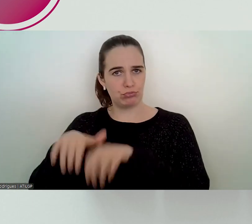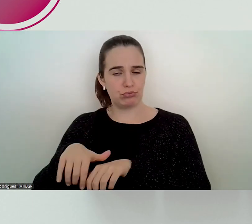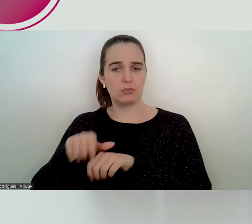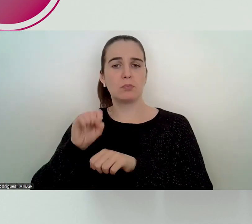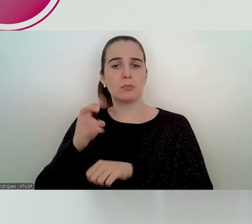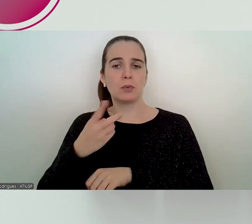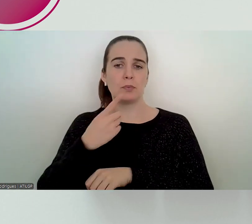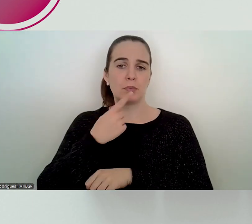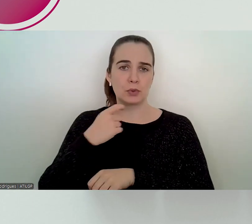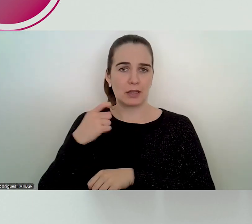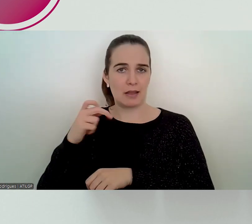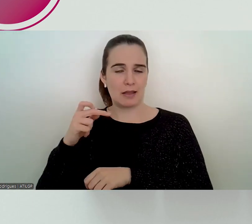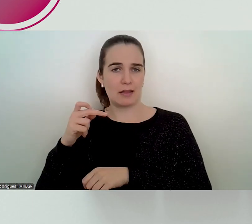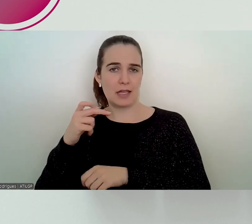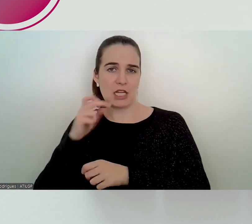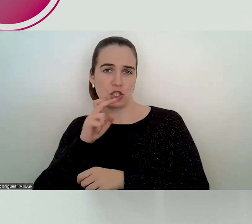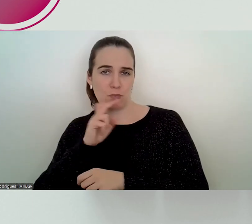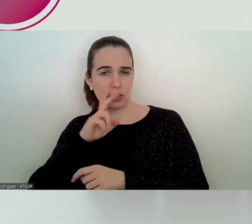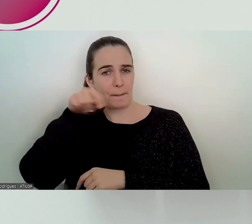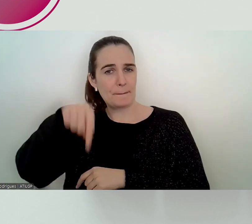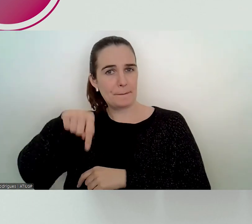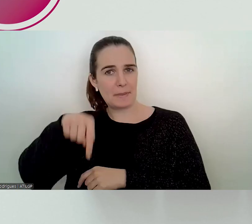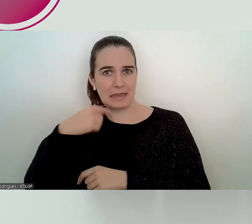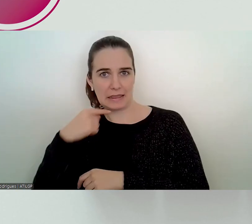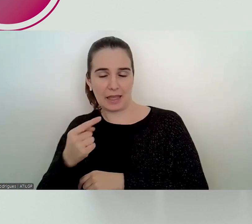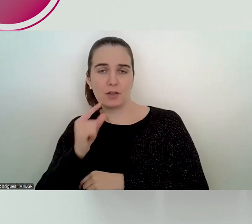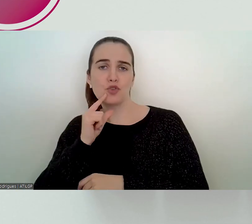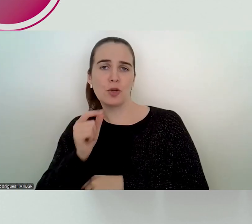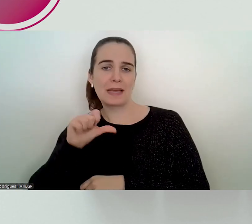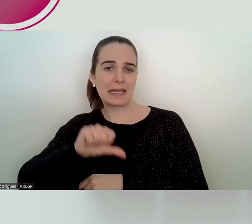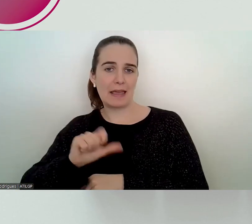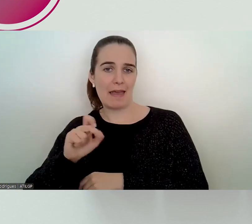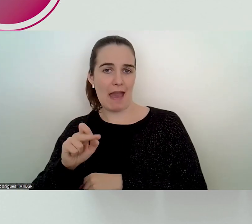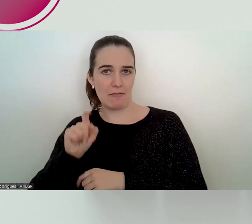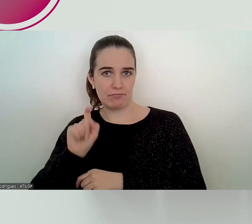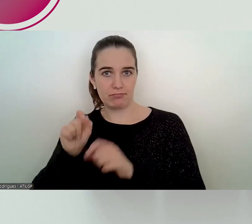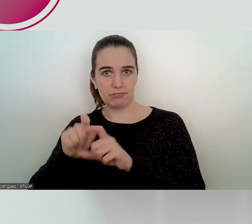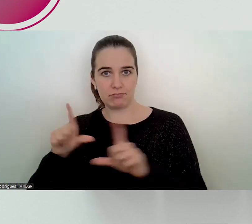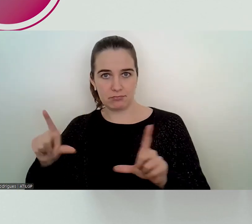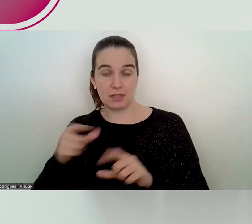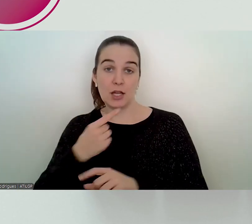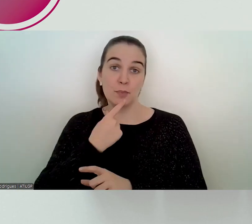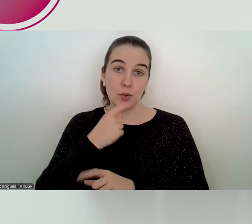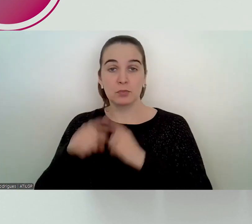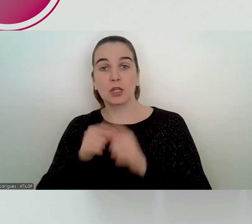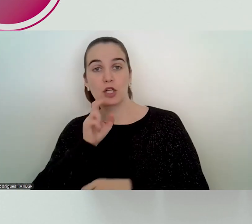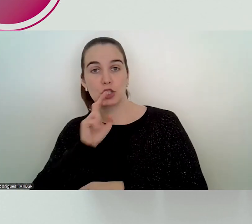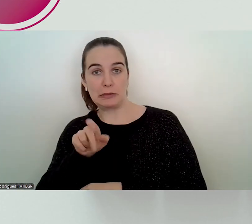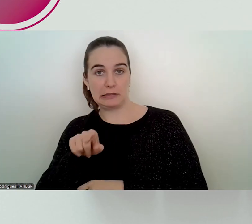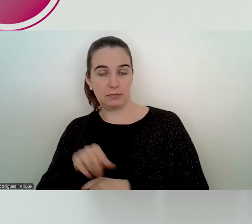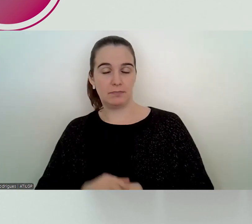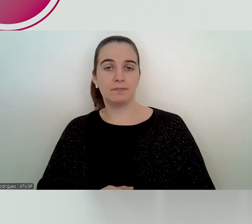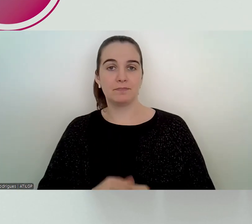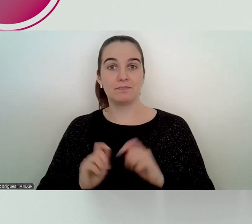e respostas disponível na zona inferior do ecrã e indicada por QIA, do inglês Questions and Answers.